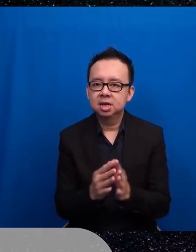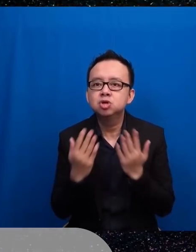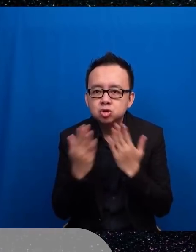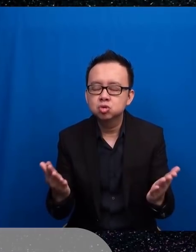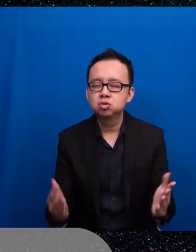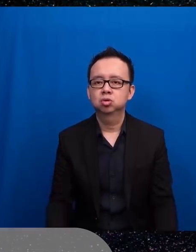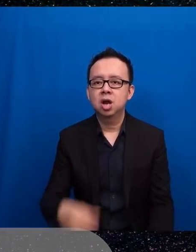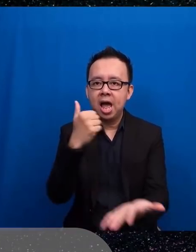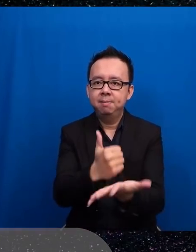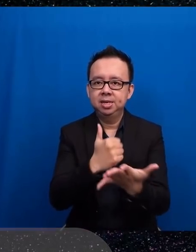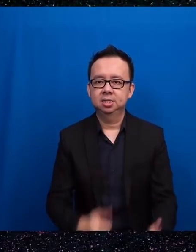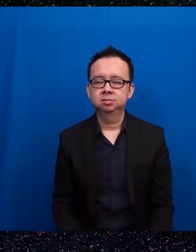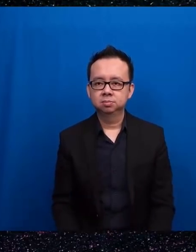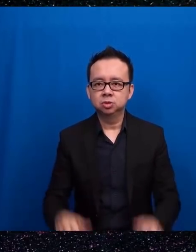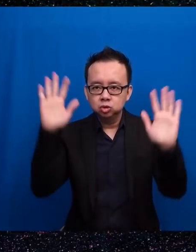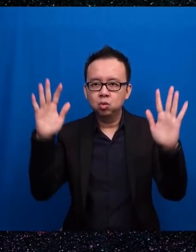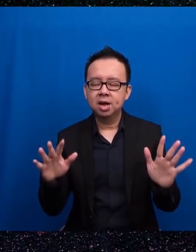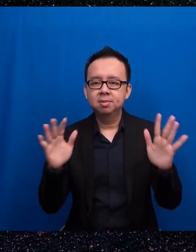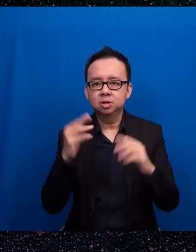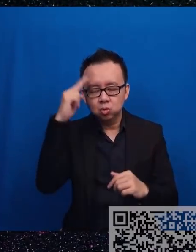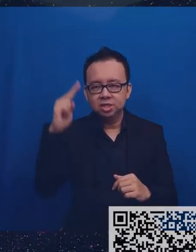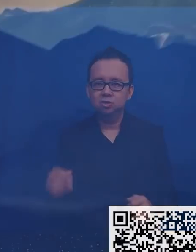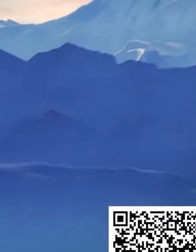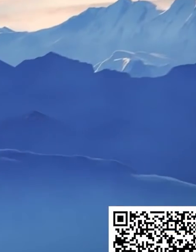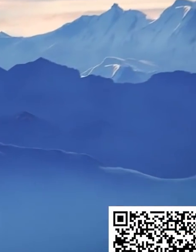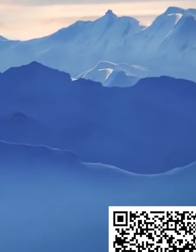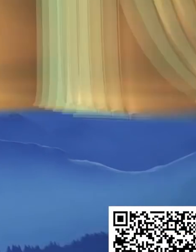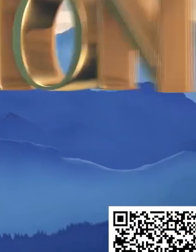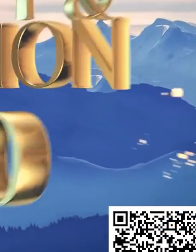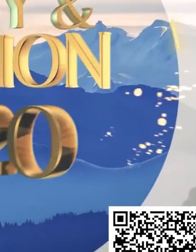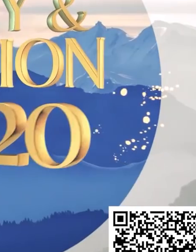katakan amin. Tuhan memberkati.